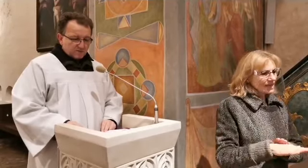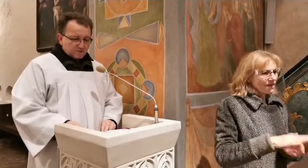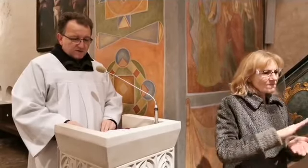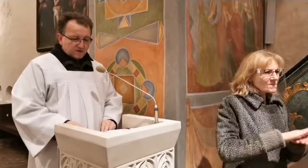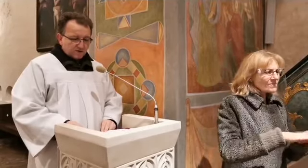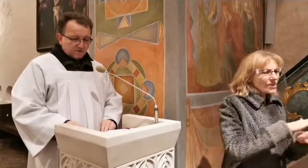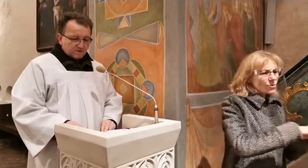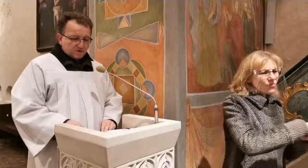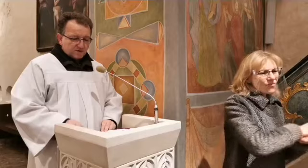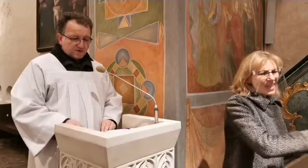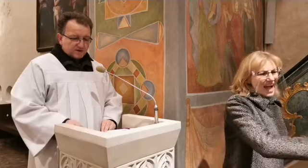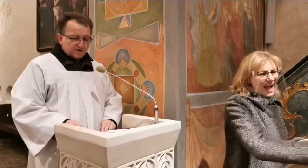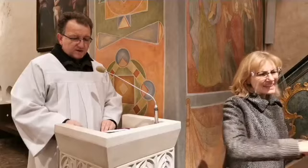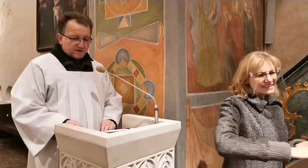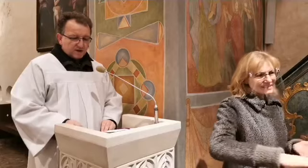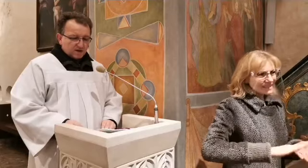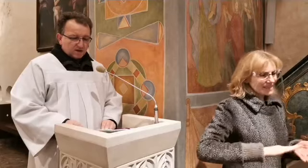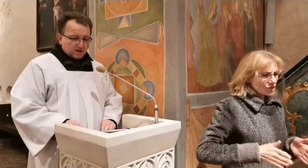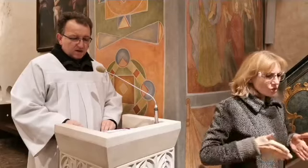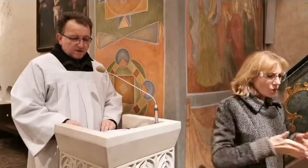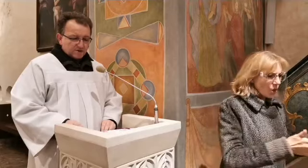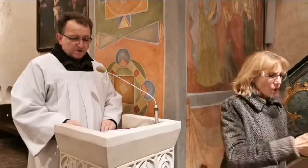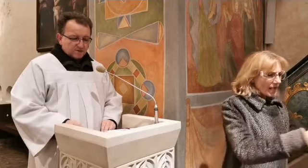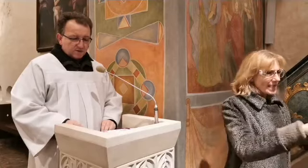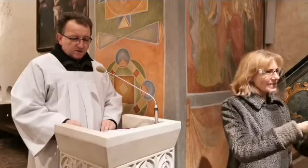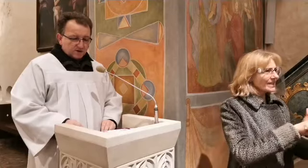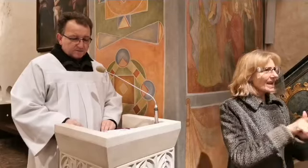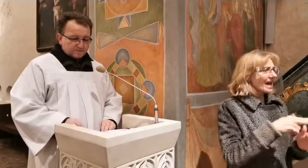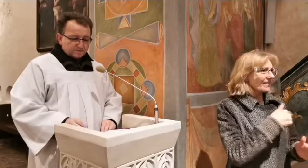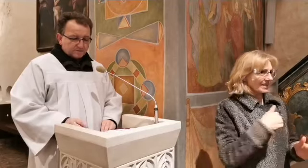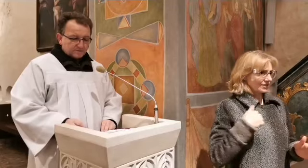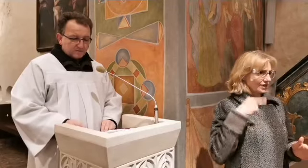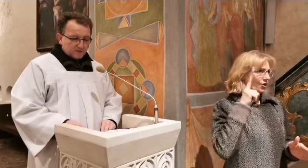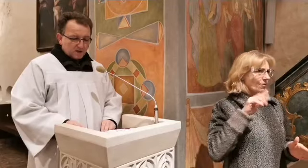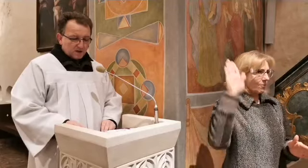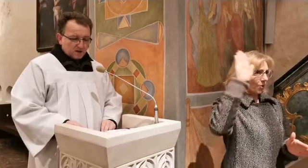Wyrównajcie na pustkowiu gościniec dla naszego Boga.